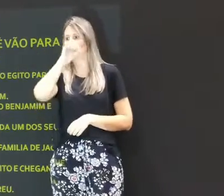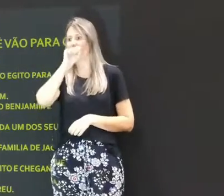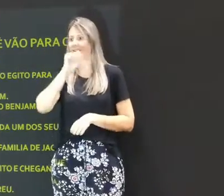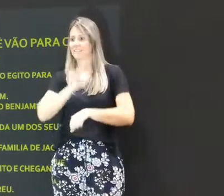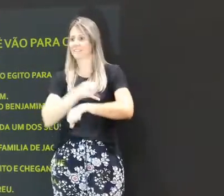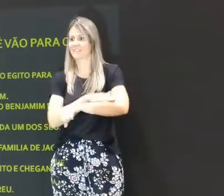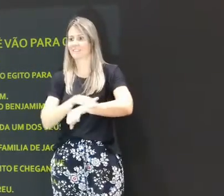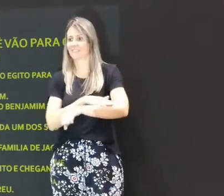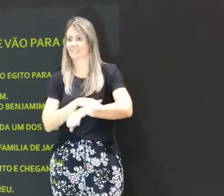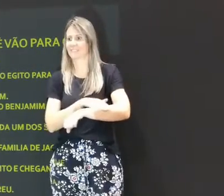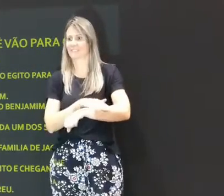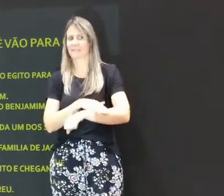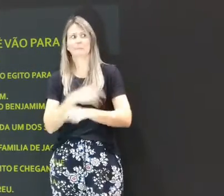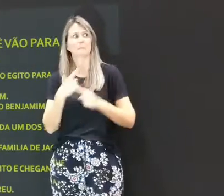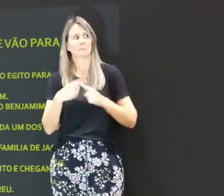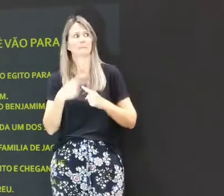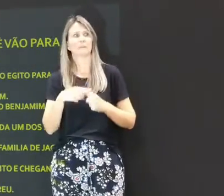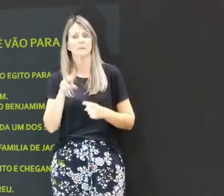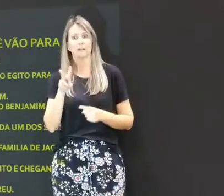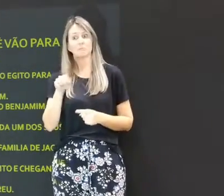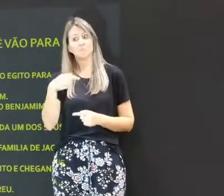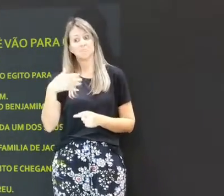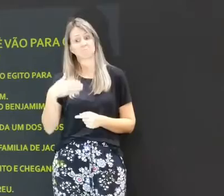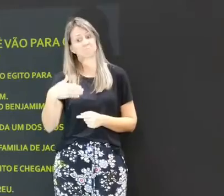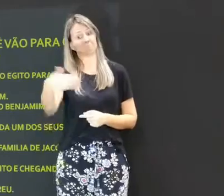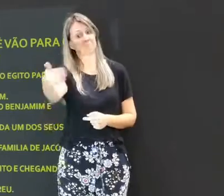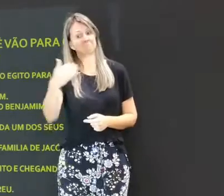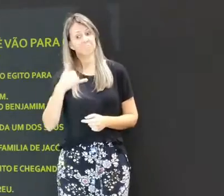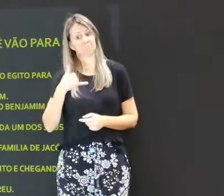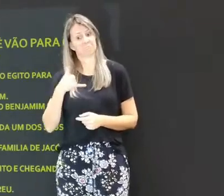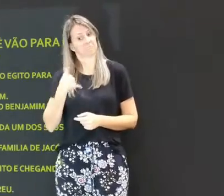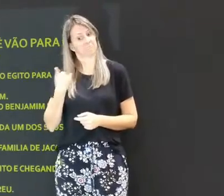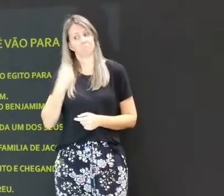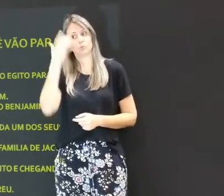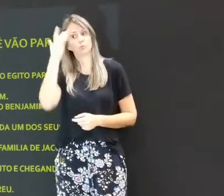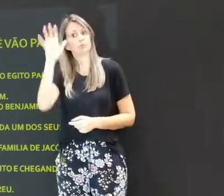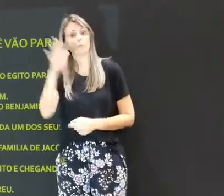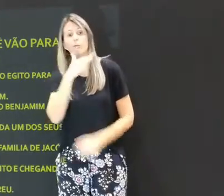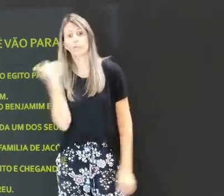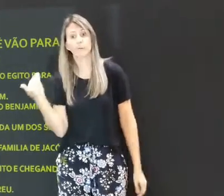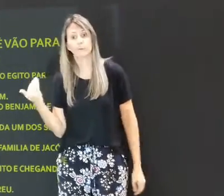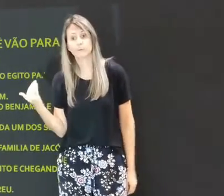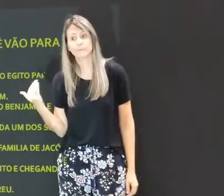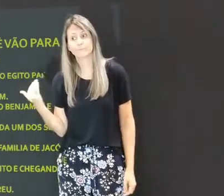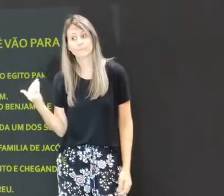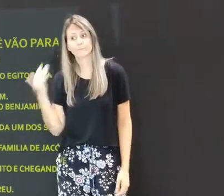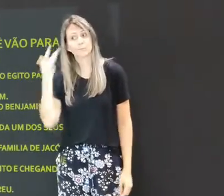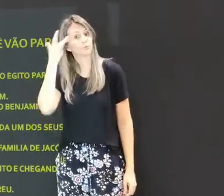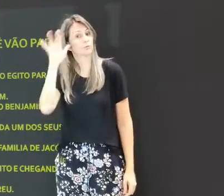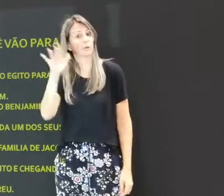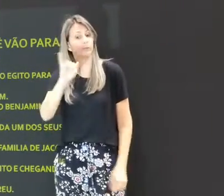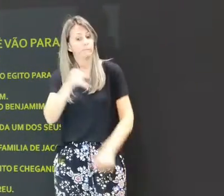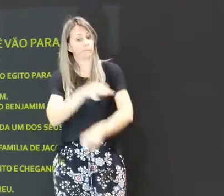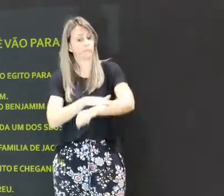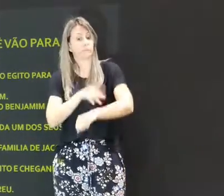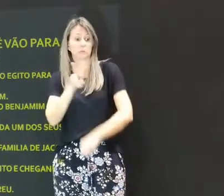pai, buscar o pai Jacó, né? Não sei, meu pai tem idade já avançada, eu não sei, ele pode